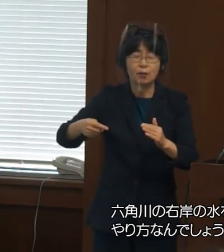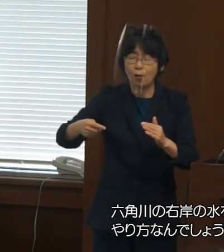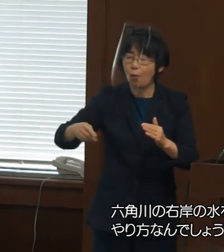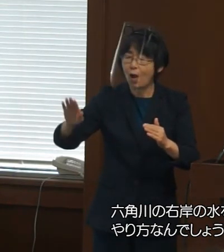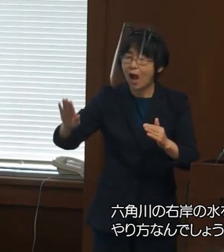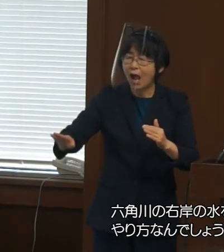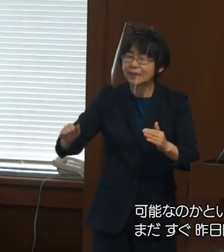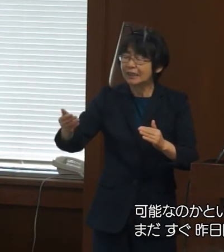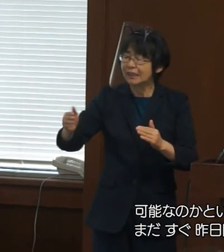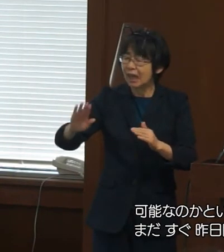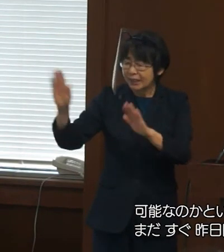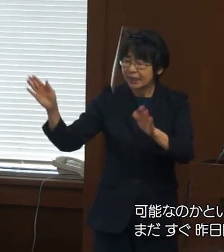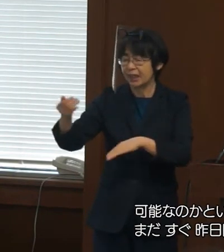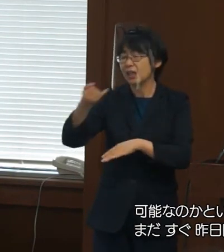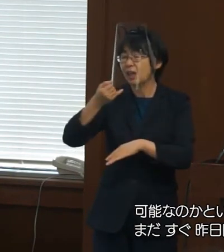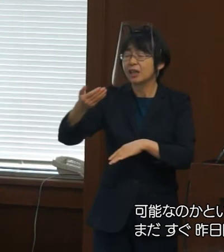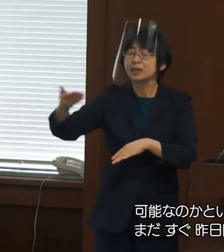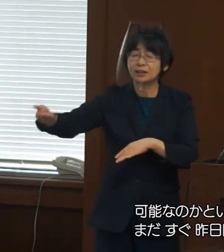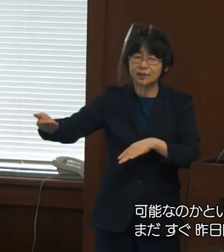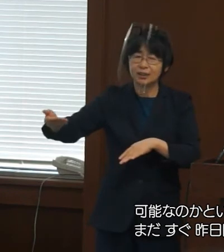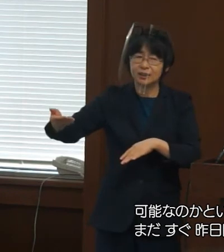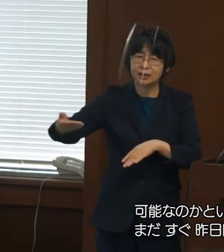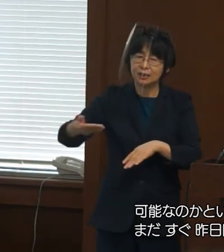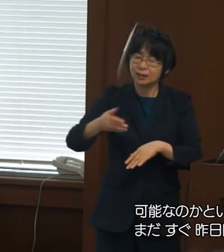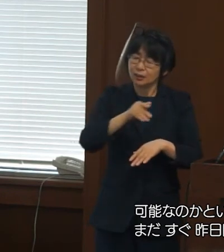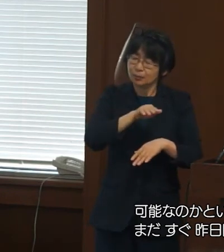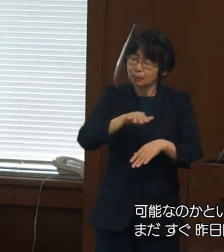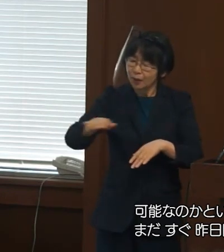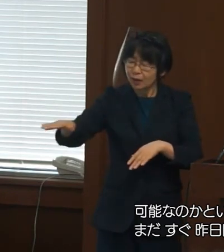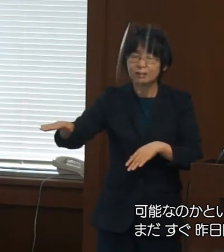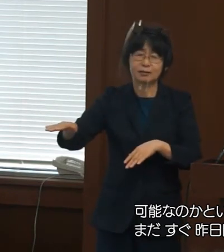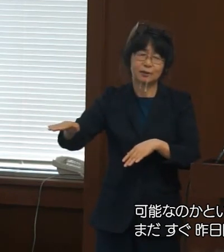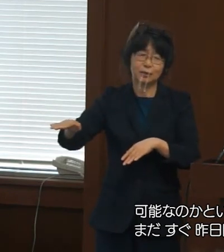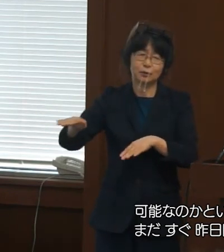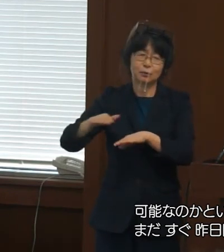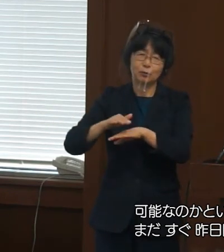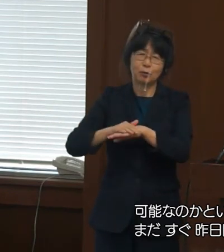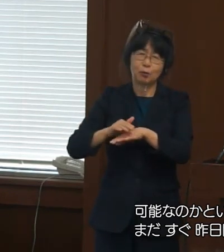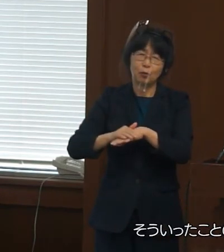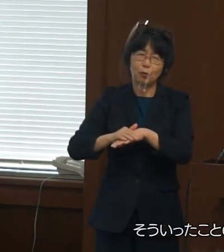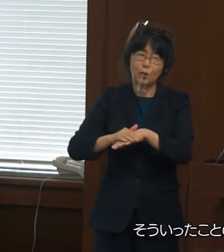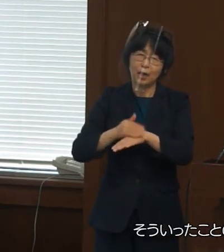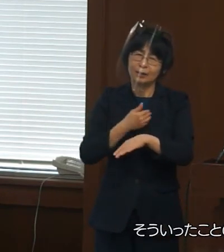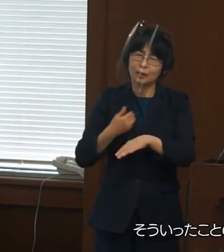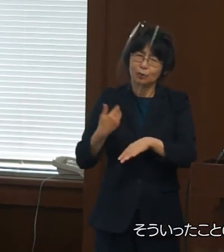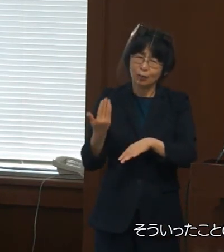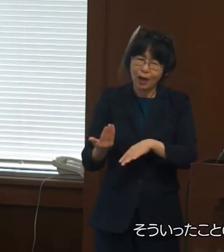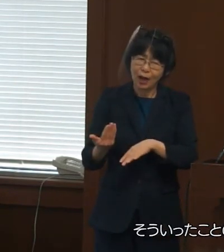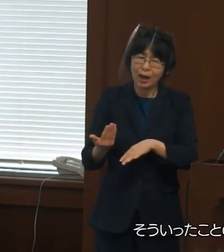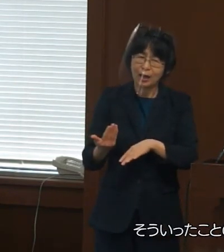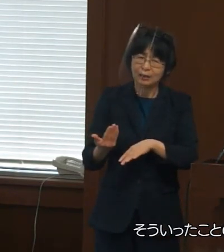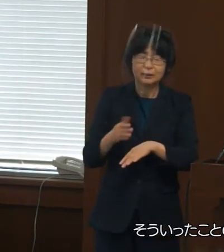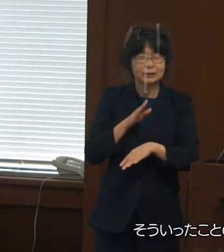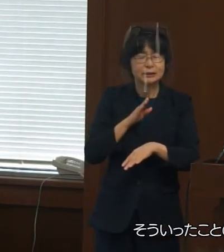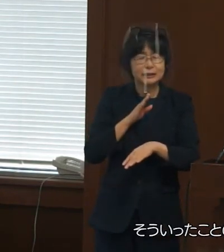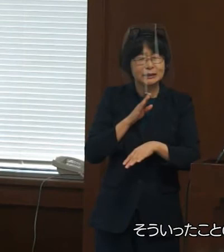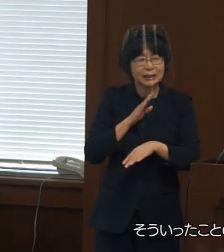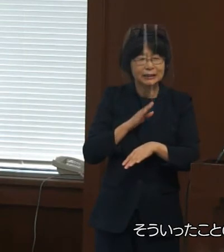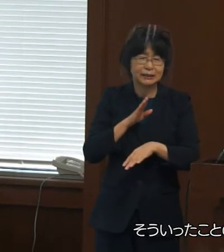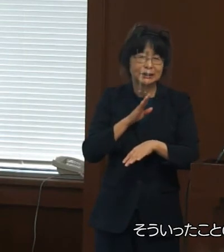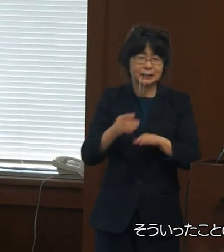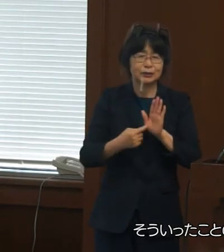けれども、可能なのかっていうのはまだ昨日聞いたばかりなので、まあ、そういったことの実現可能性だと